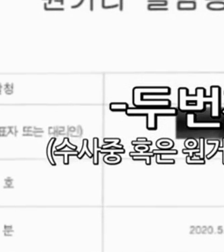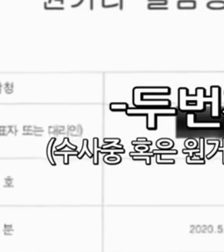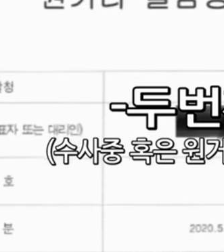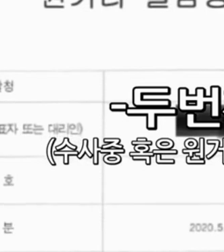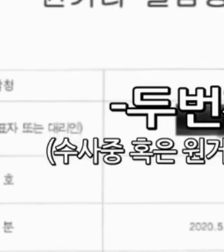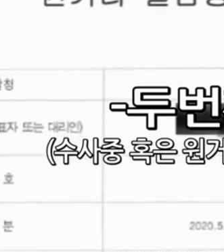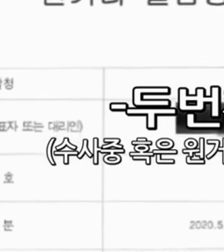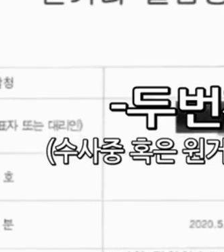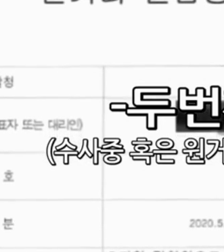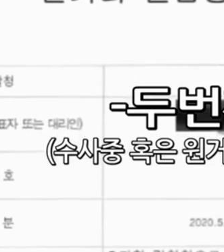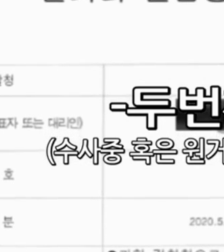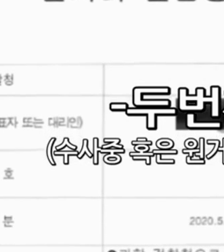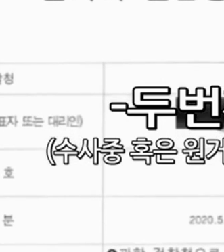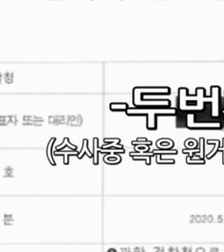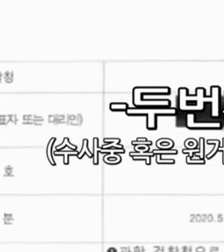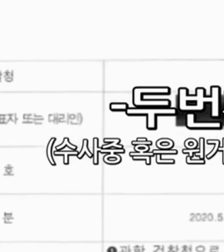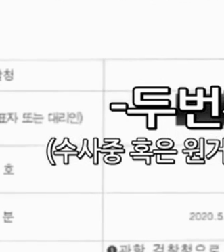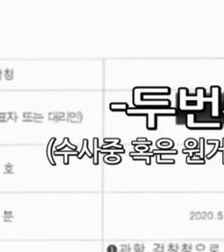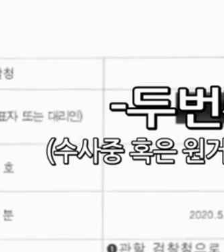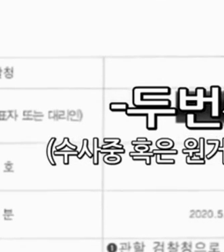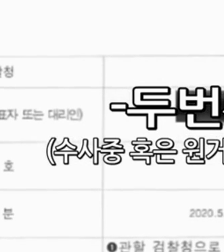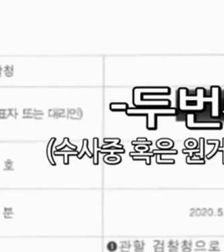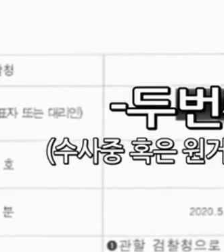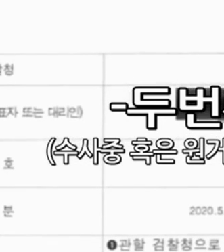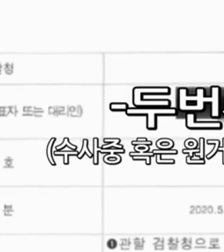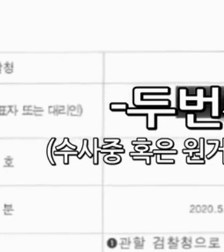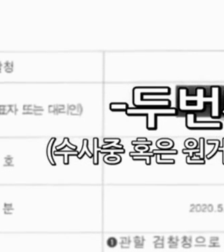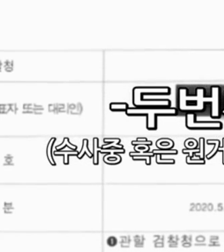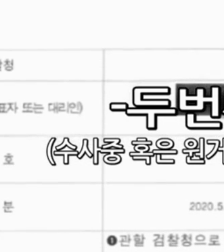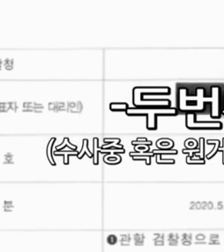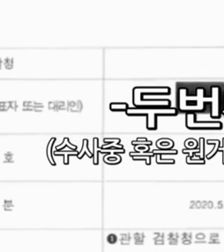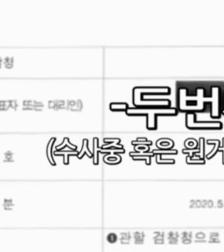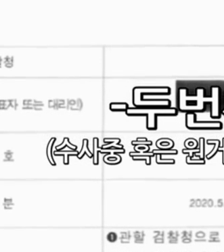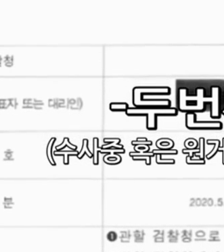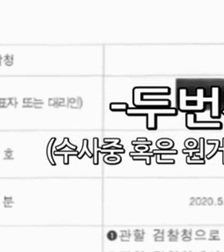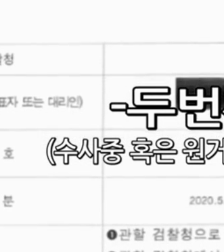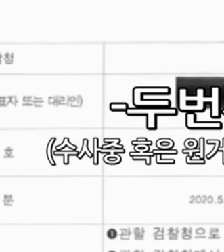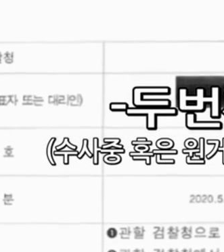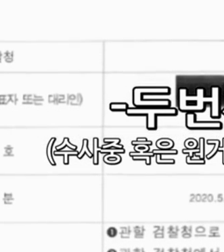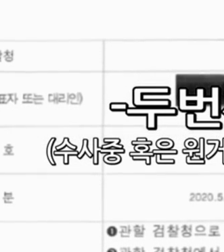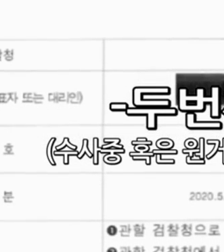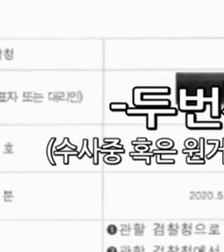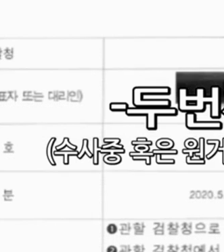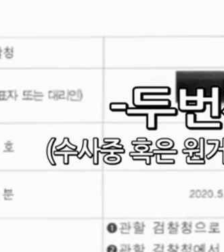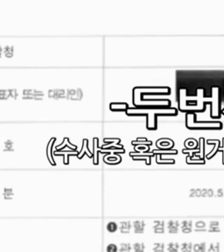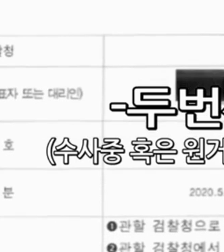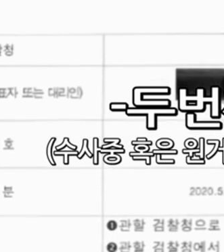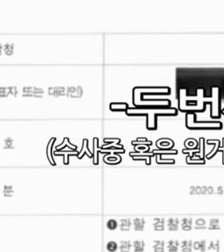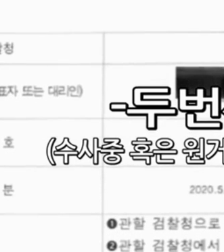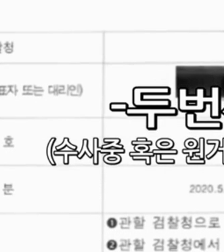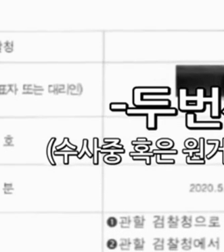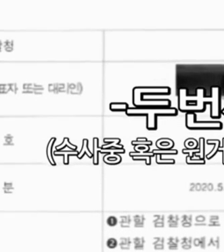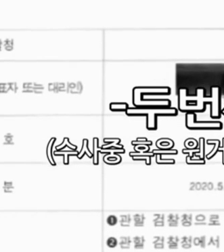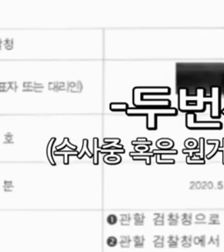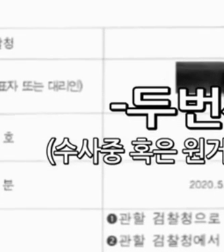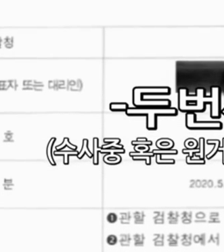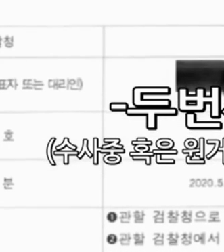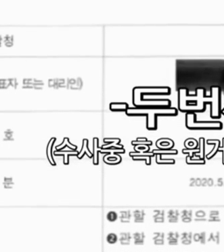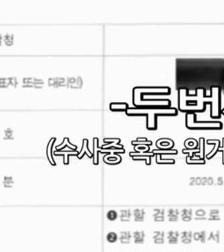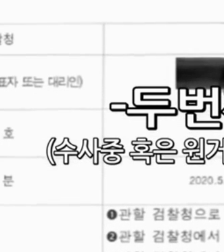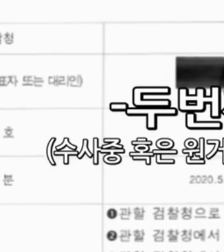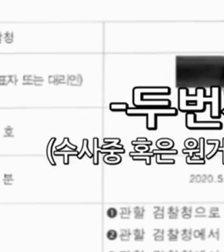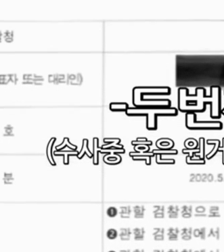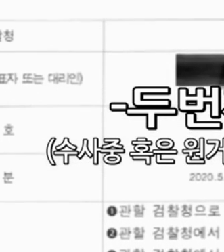가셔서 신청서를 접수하고 문자가 오면 다시 지방으로 가셔서 수령을 하기까지 많은 시간이 걸리게 되므로 이럴 때는